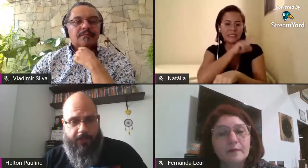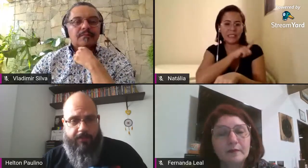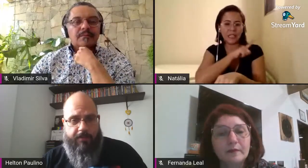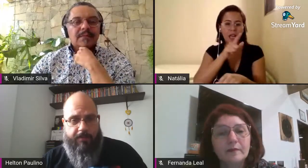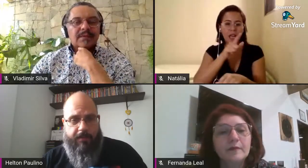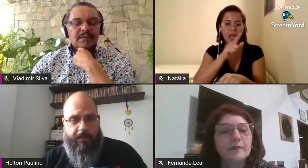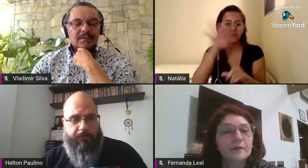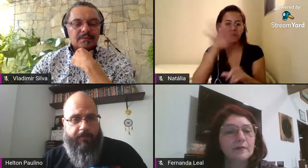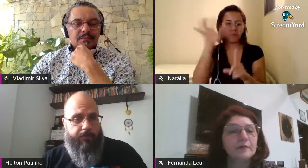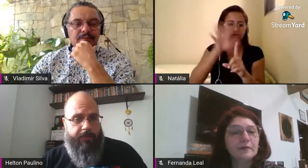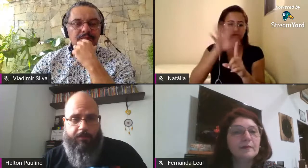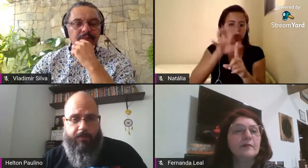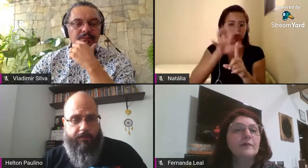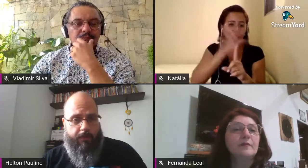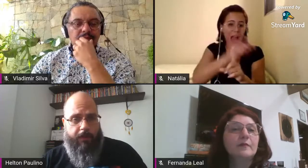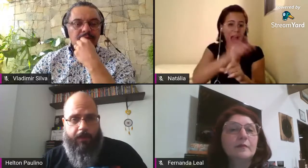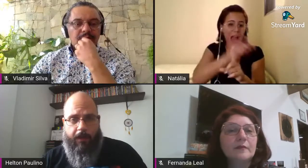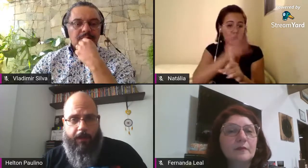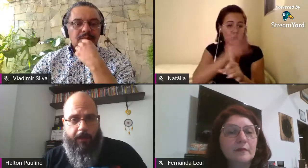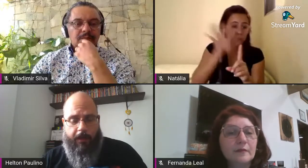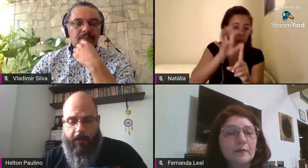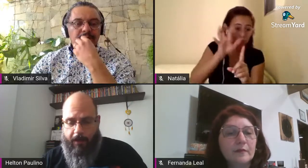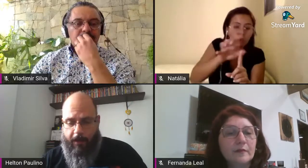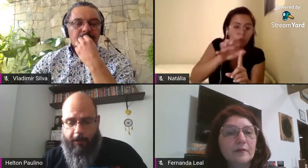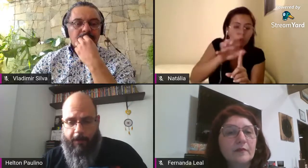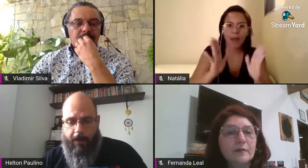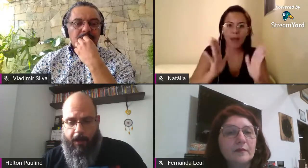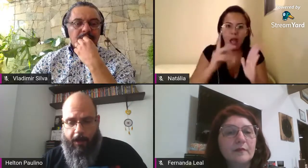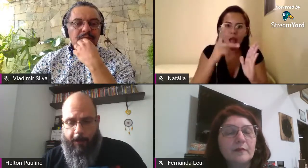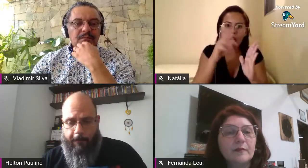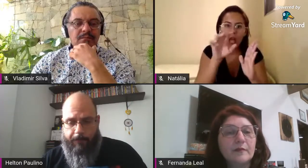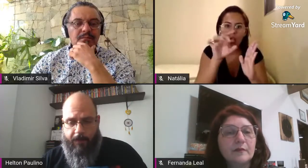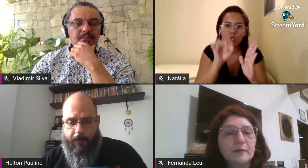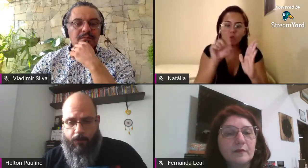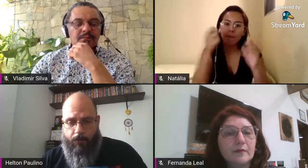de exigências, que faz muitas das vezes